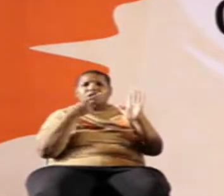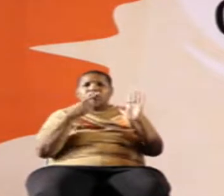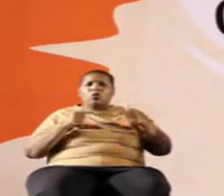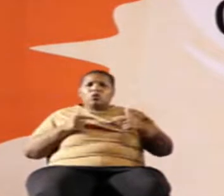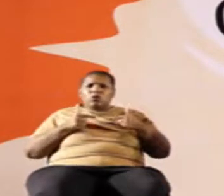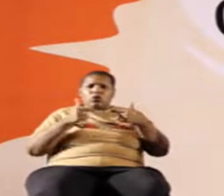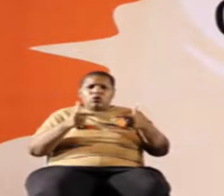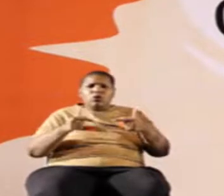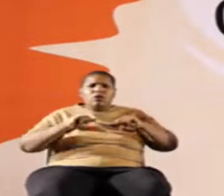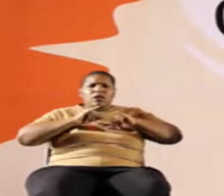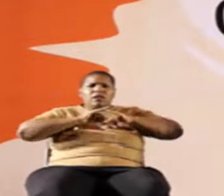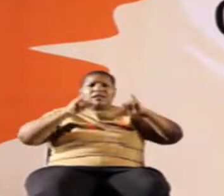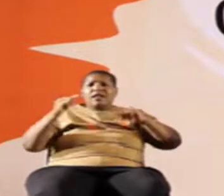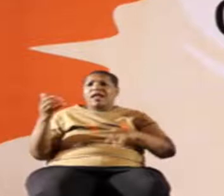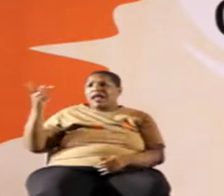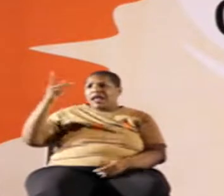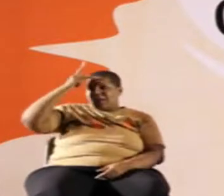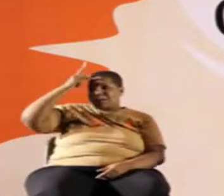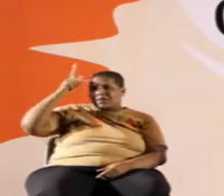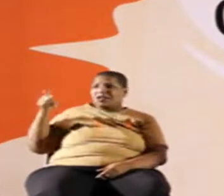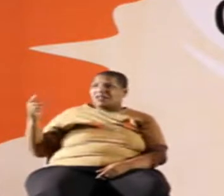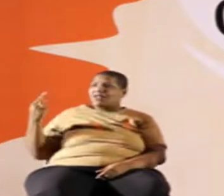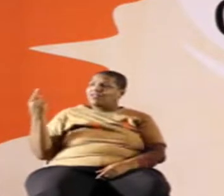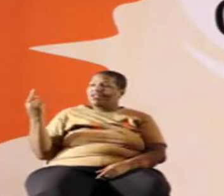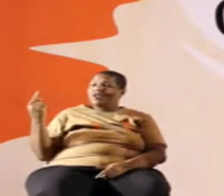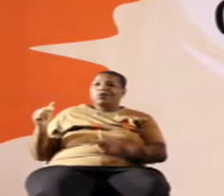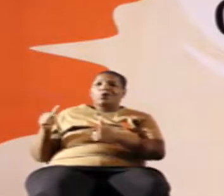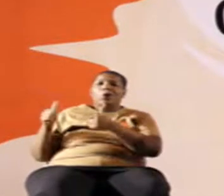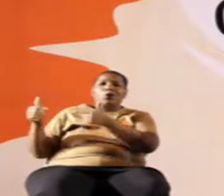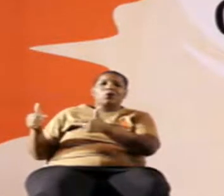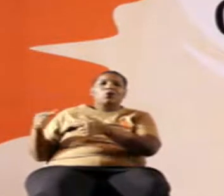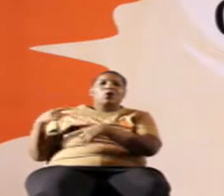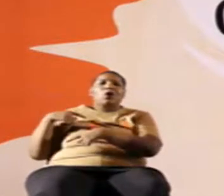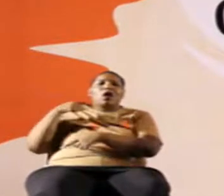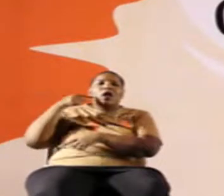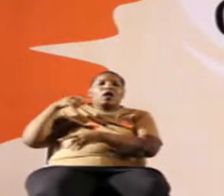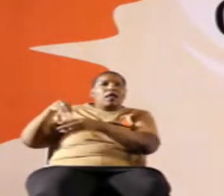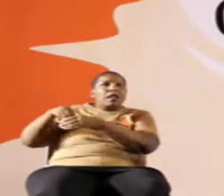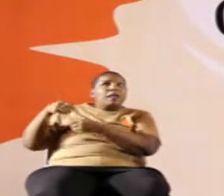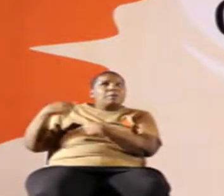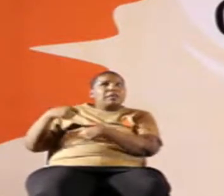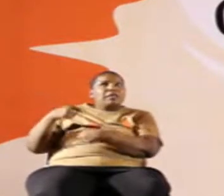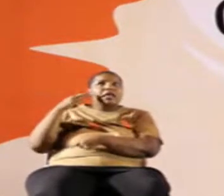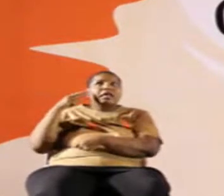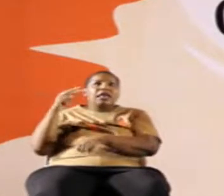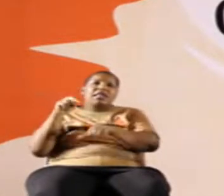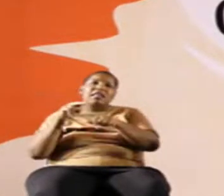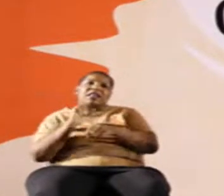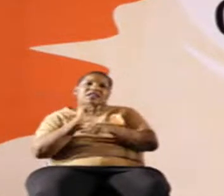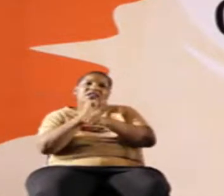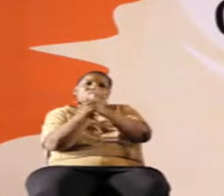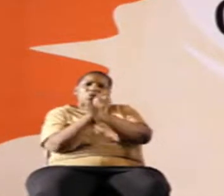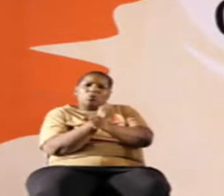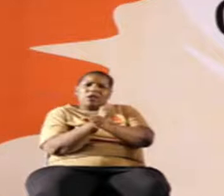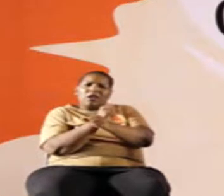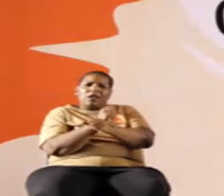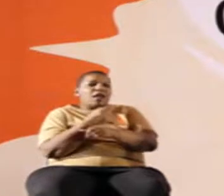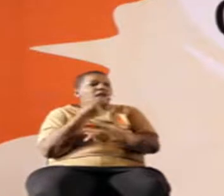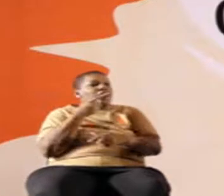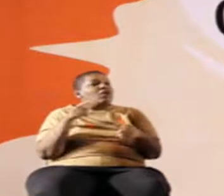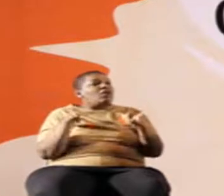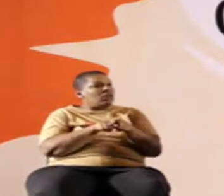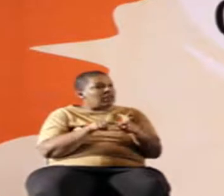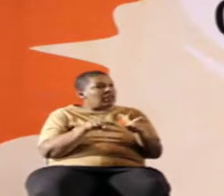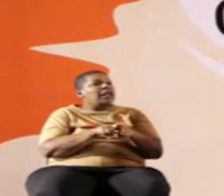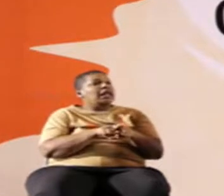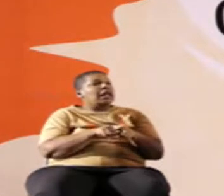ativismo, e todo mundo acha que ela está falando só da luta, do ativista, como ele precisa ser e como ele está sendo aprisionado. Ela está falando também...